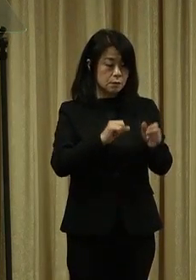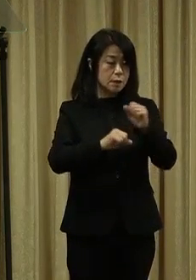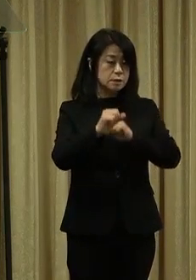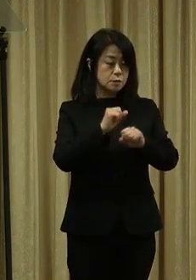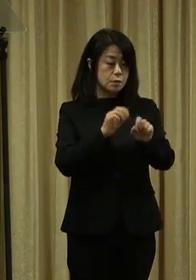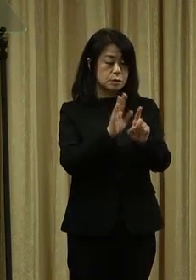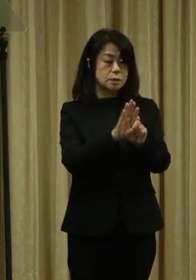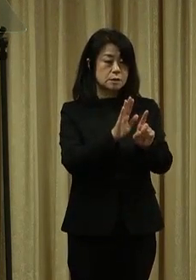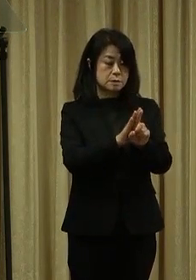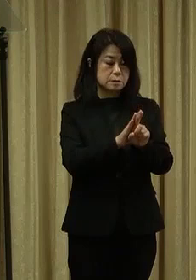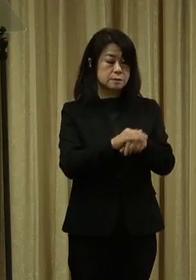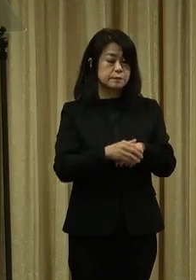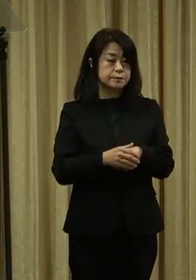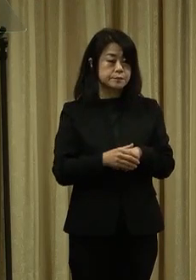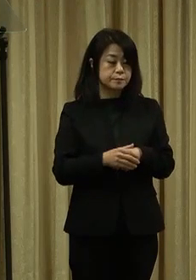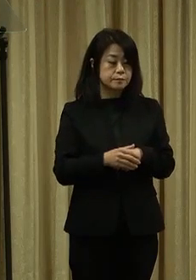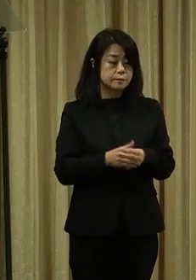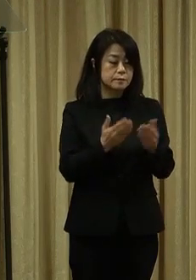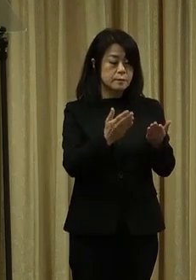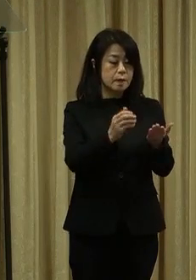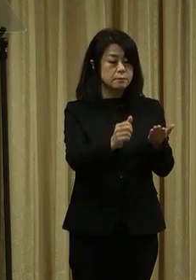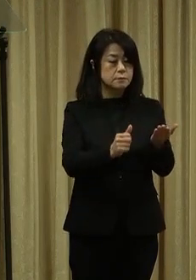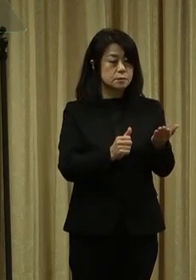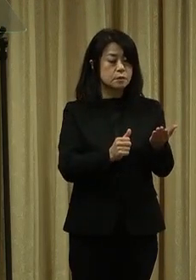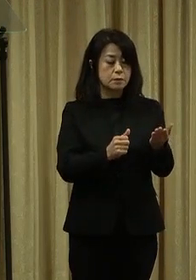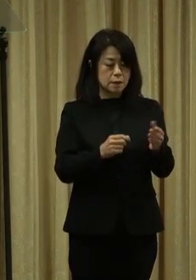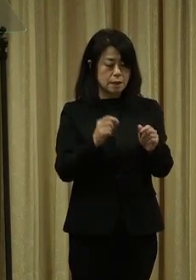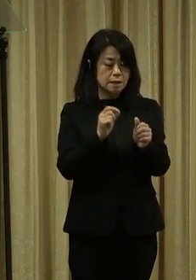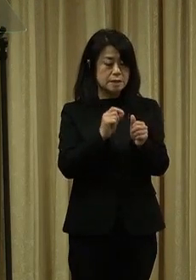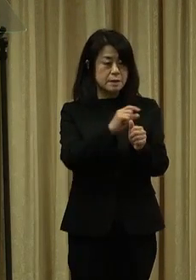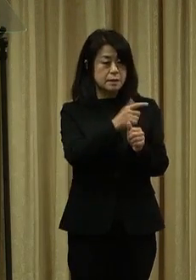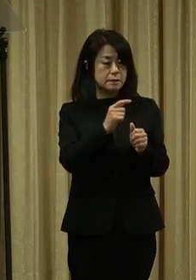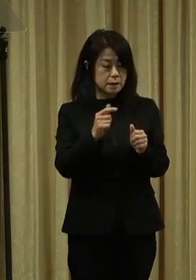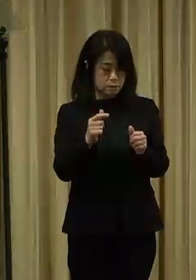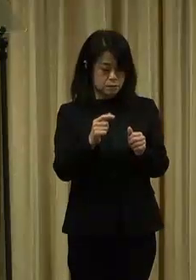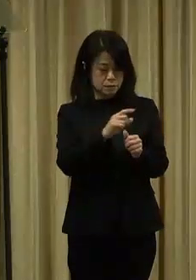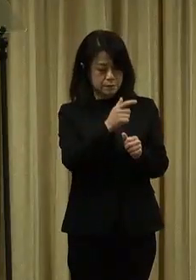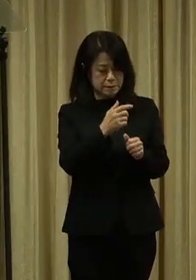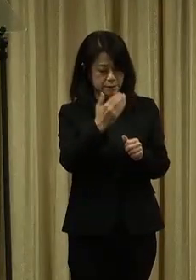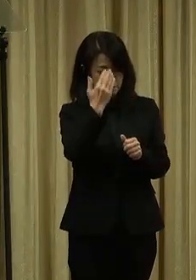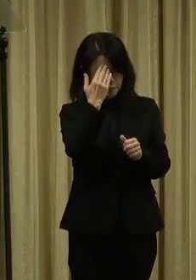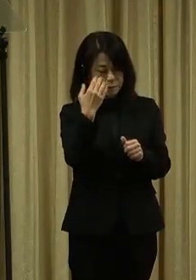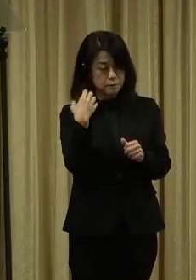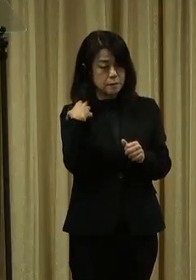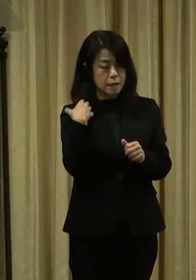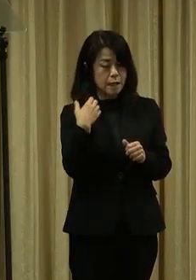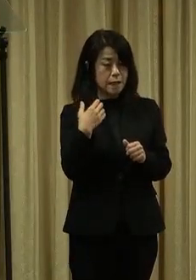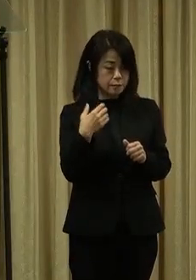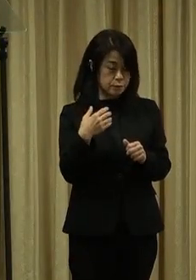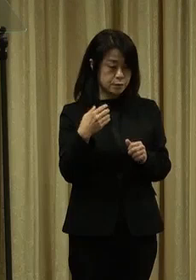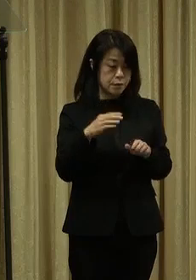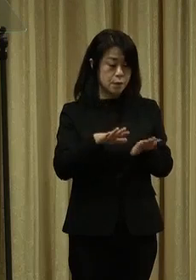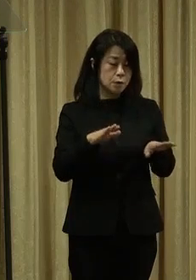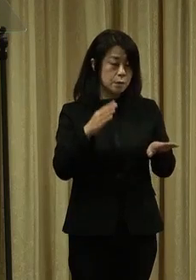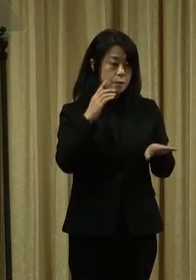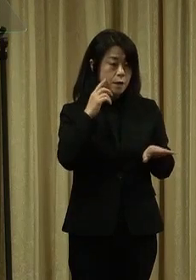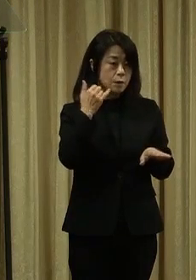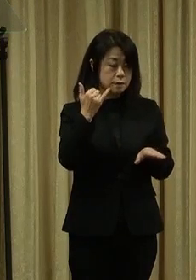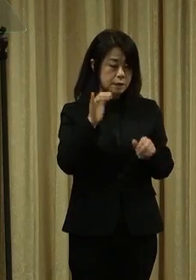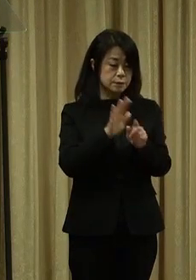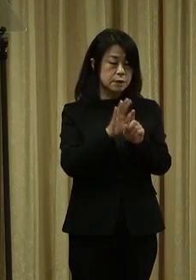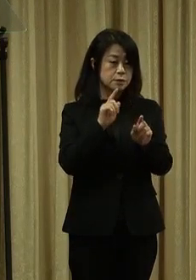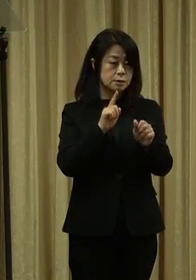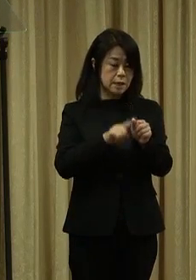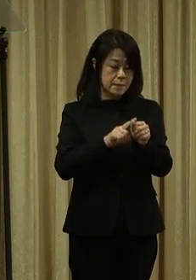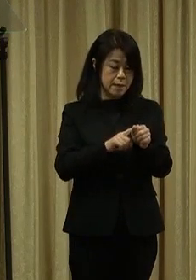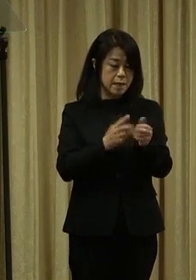します。さらに不登校やいじめなどさまざまな課題を抱える児童生徒と保護者を支援するためスクールカウンセラー